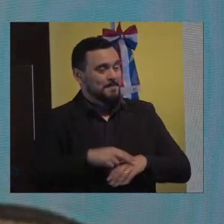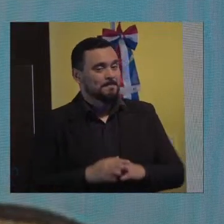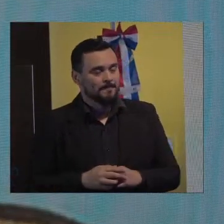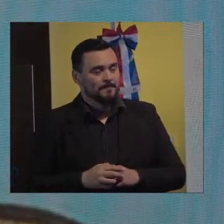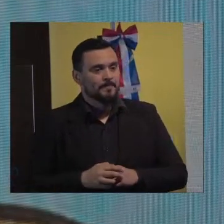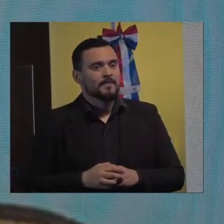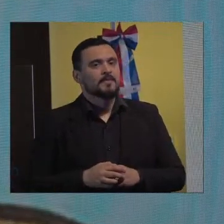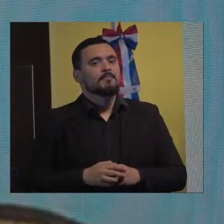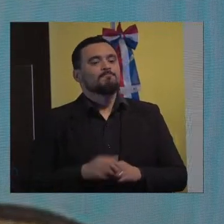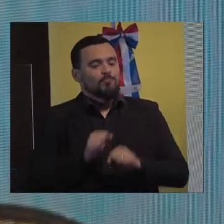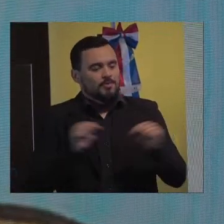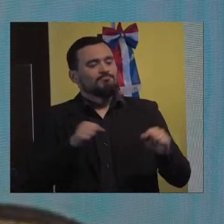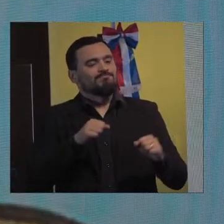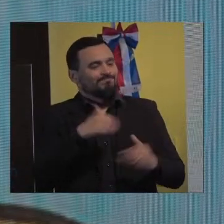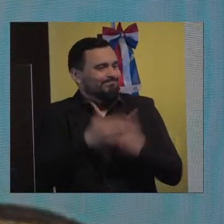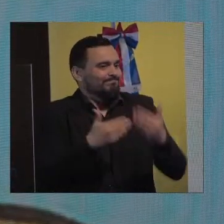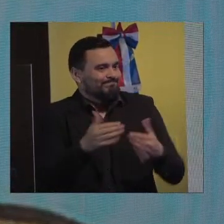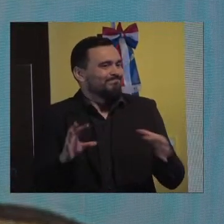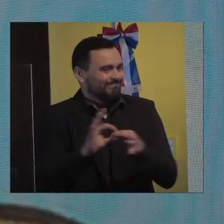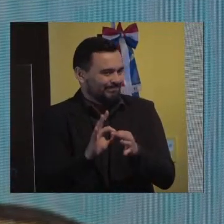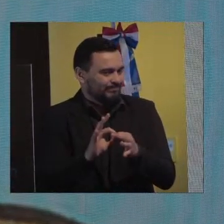tenga más sentido.